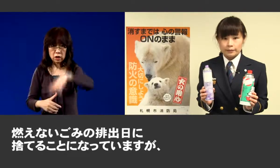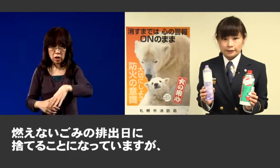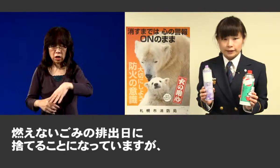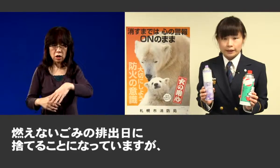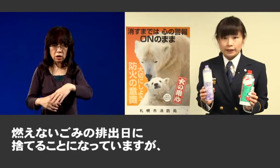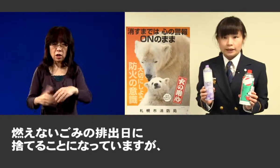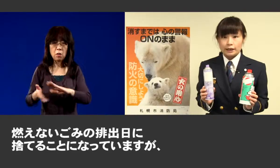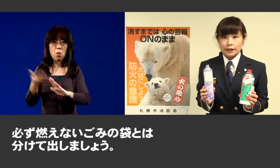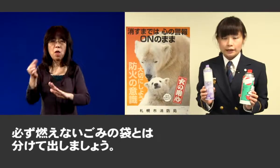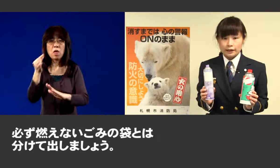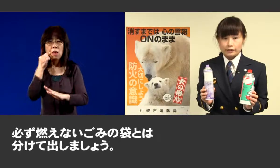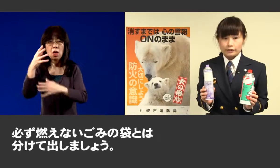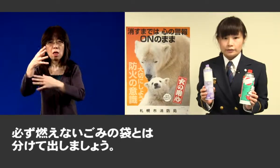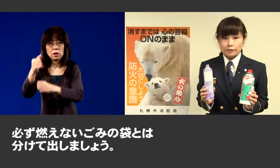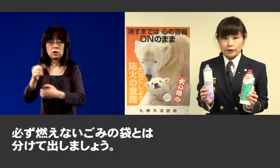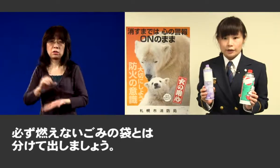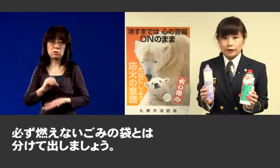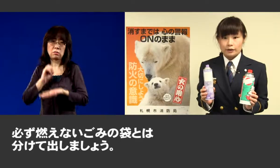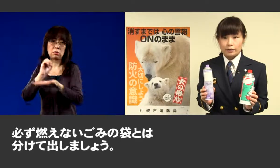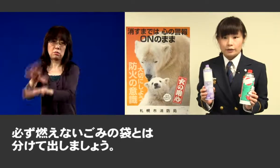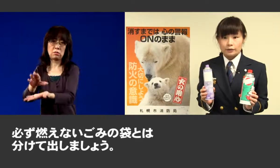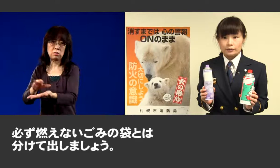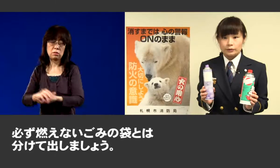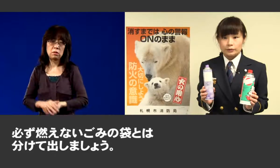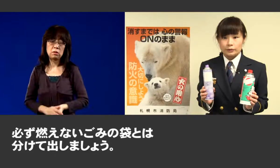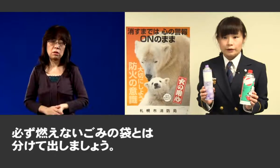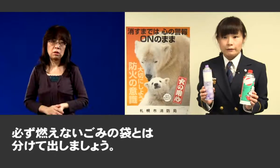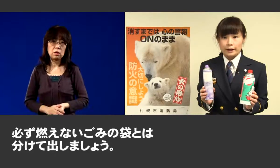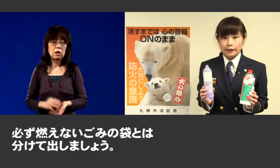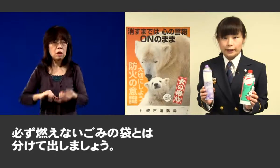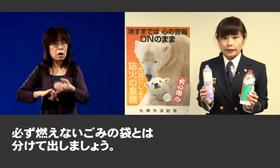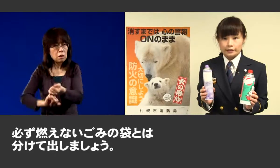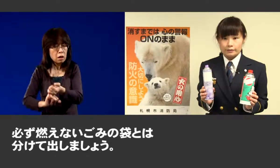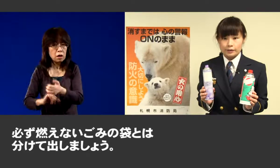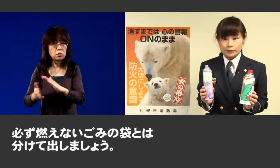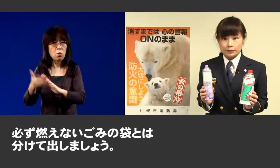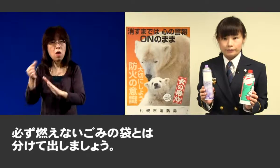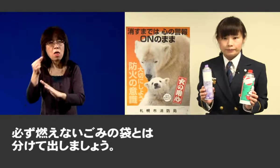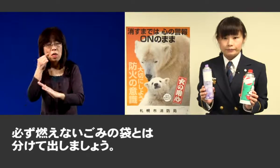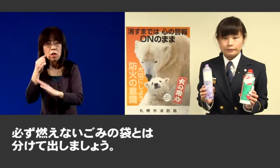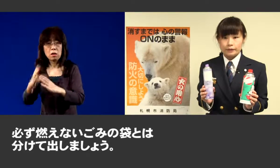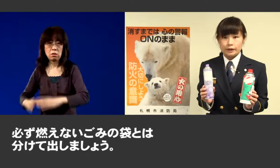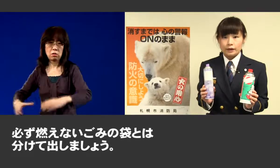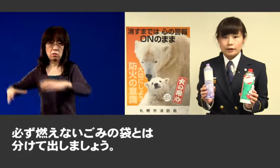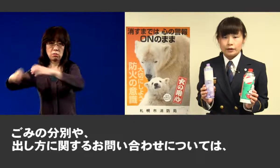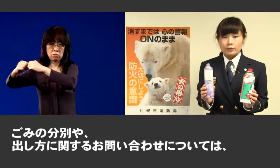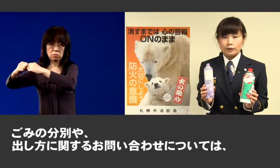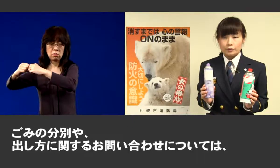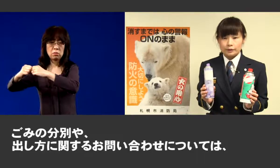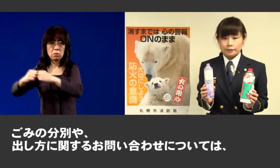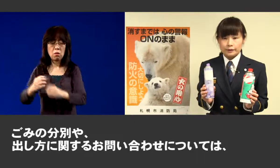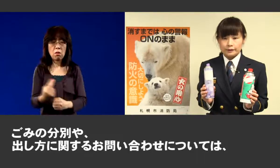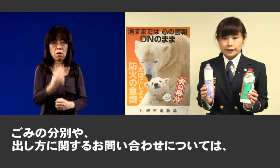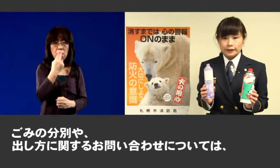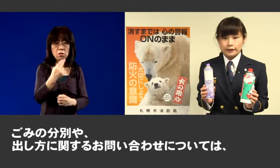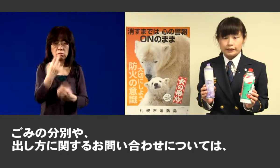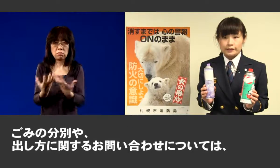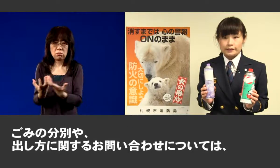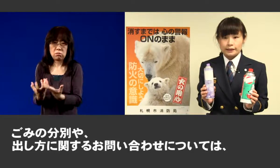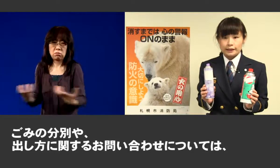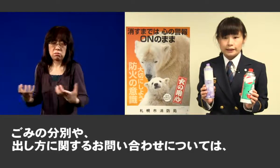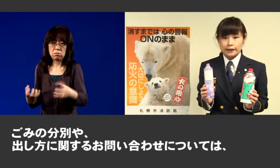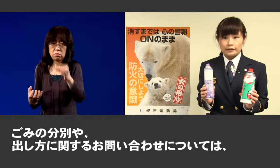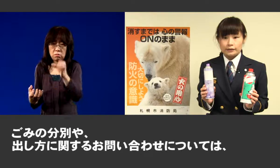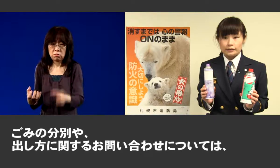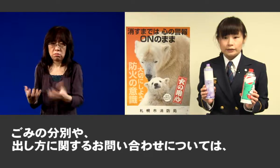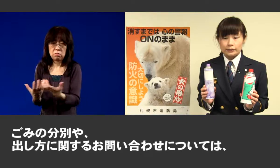になっていますが、必ず燃えないゴミの袋とは分けて出しましょう。ゴミの分別や出